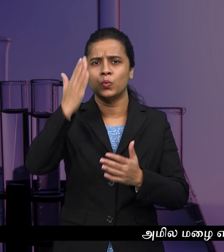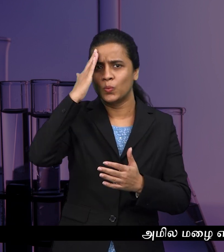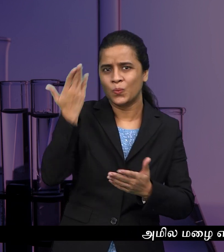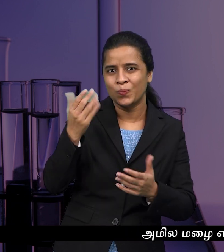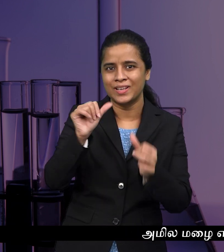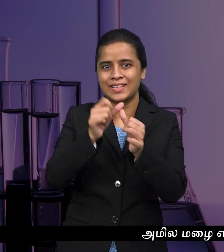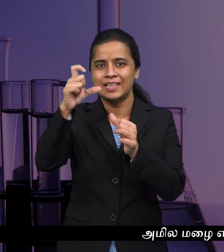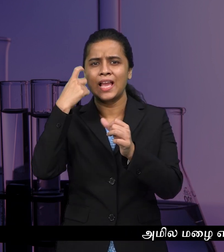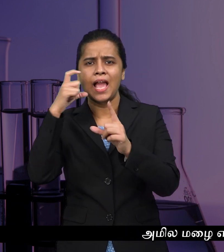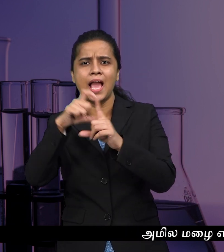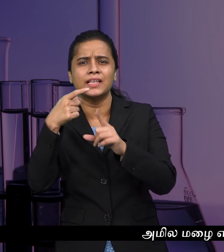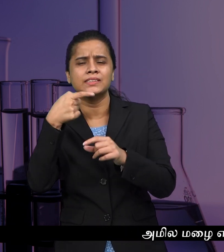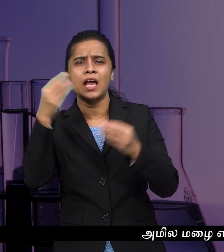அமிலமழை என்றால் என்ன தெரியுமா?